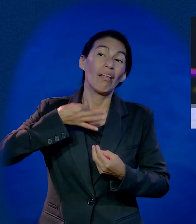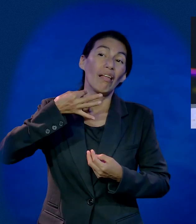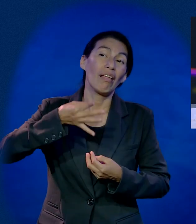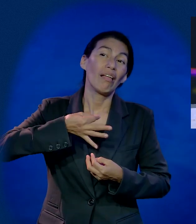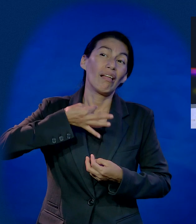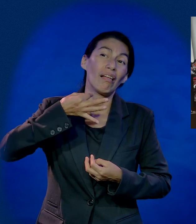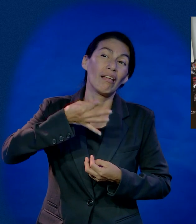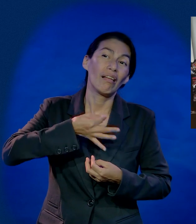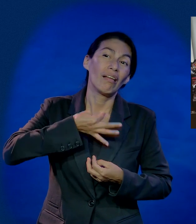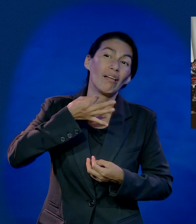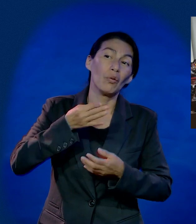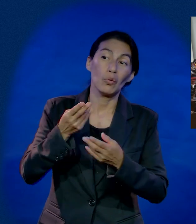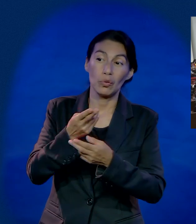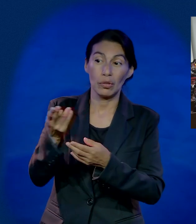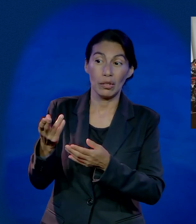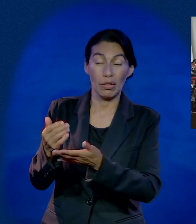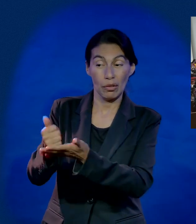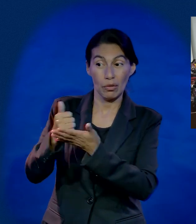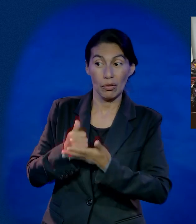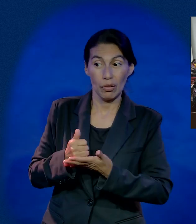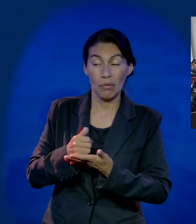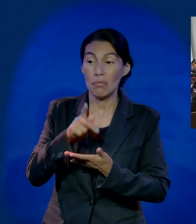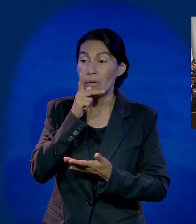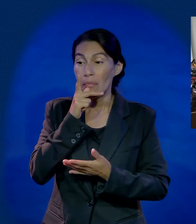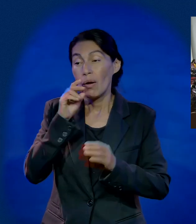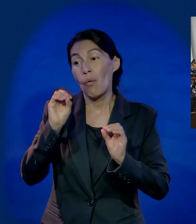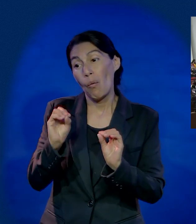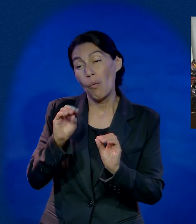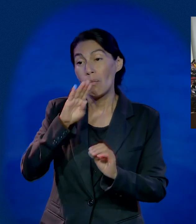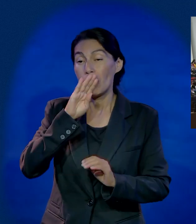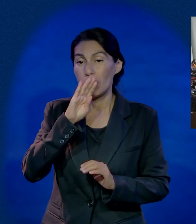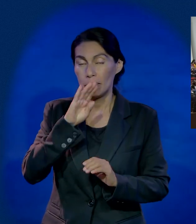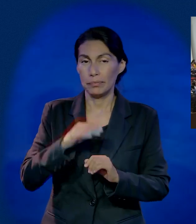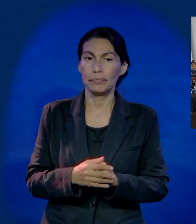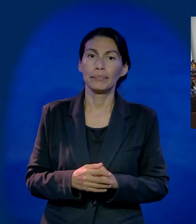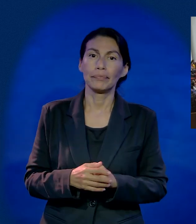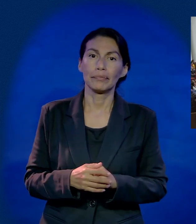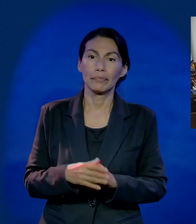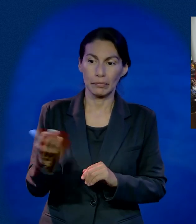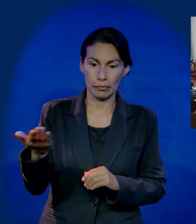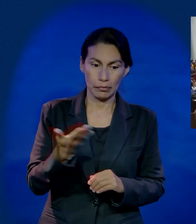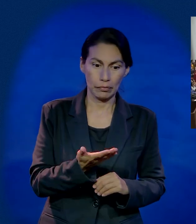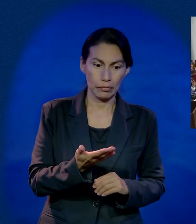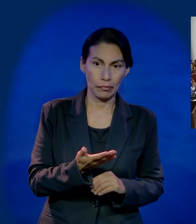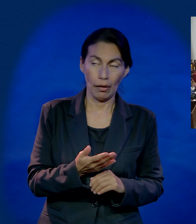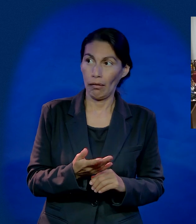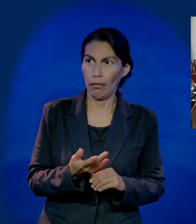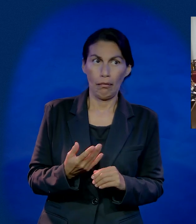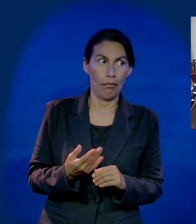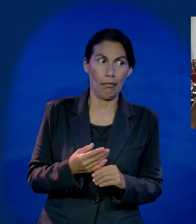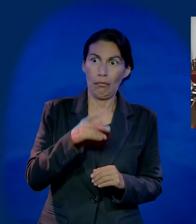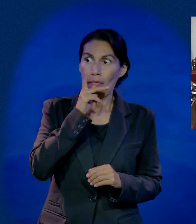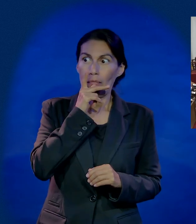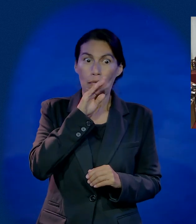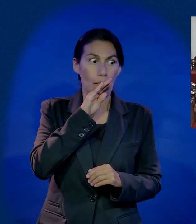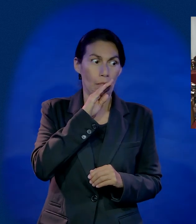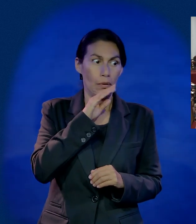y le va a lastimar mucho. Necesitamos suturarla ya, necesitamos que nos ayude. Papá o mamá, que pasen para